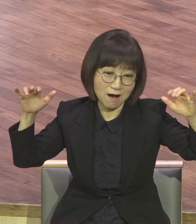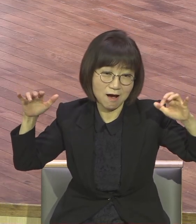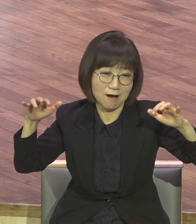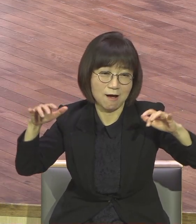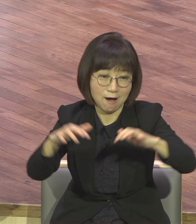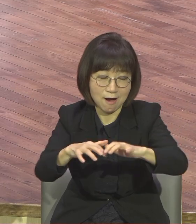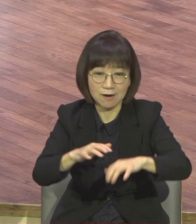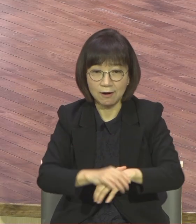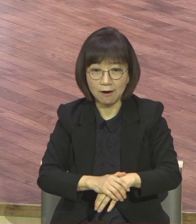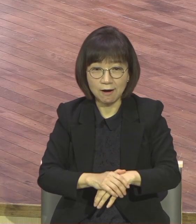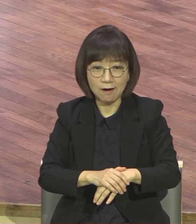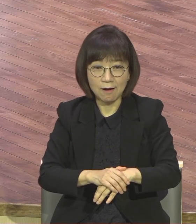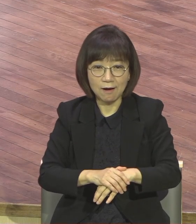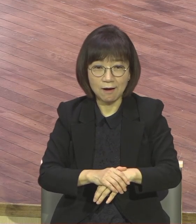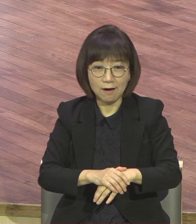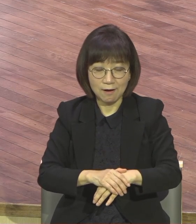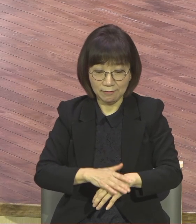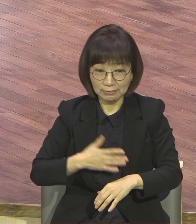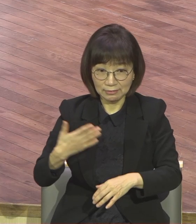군군민민.